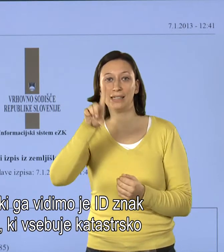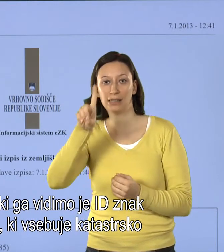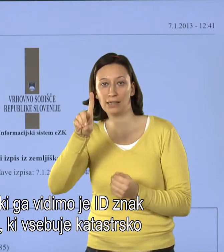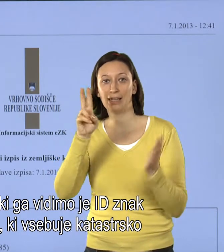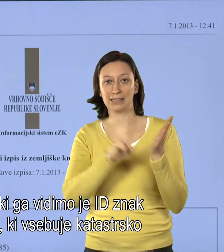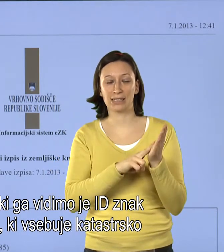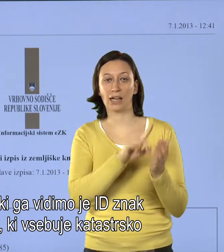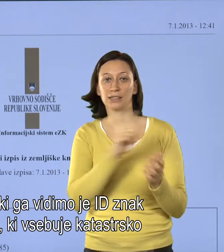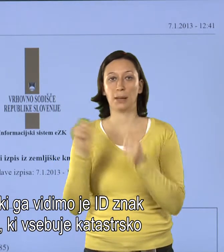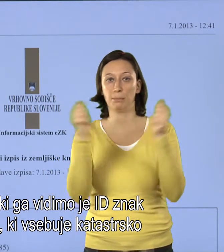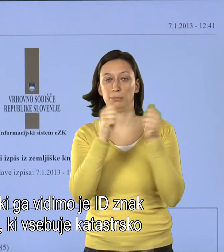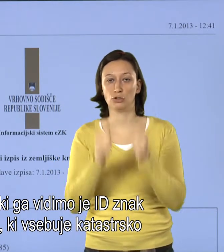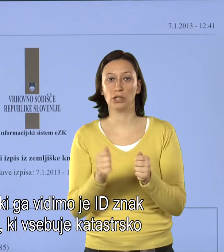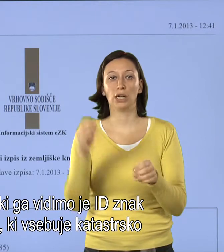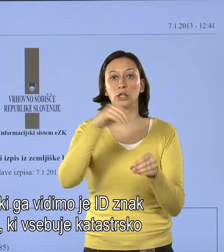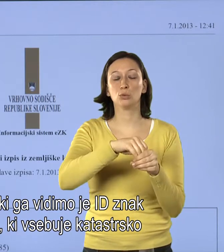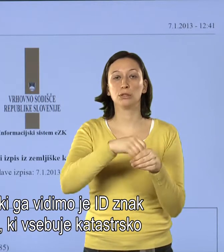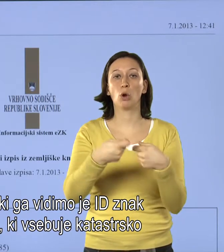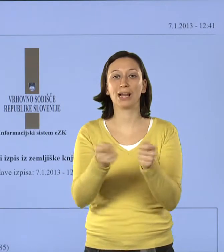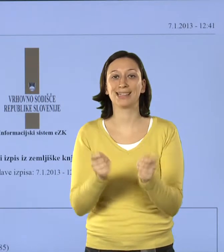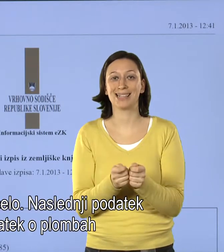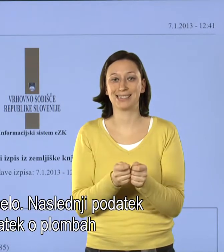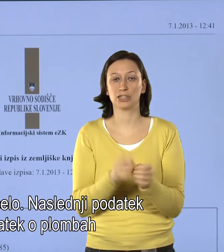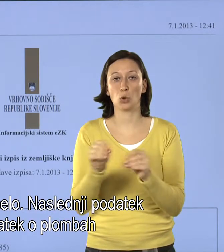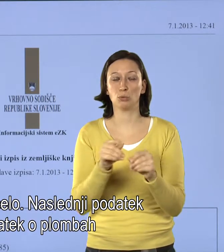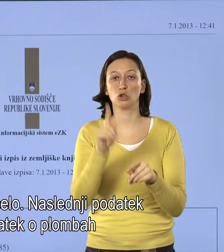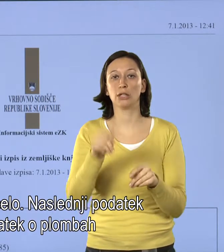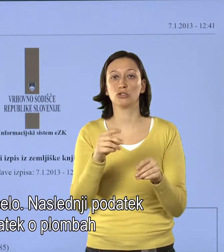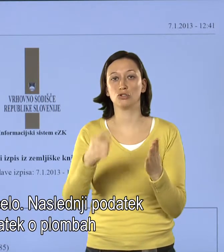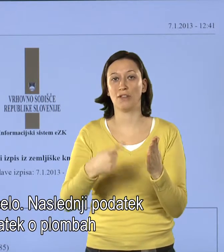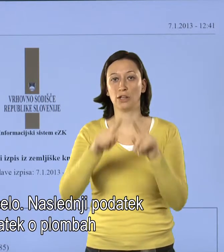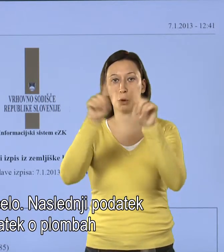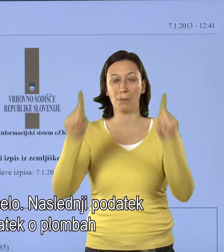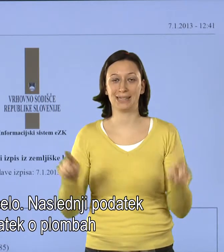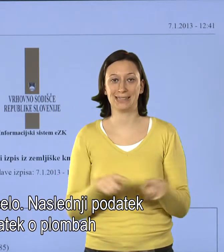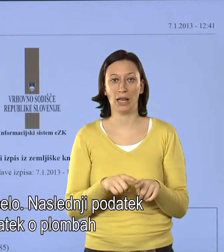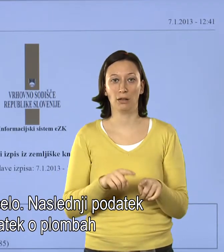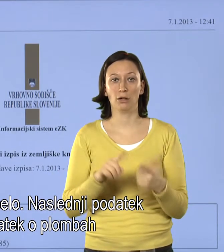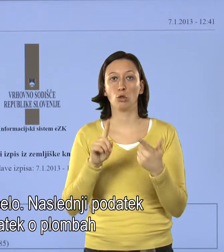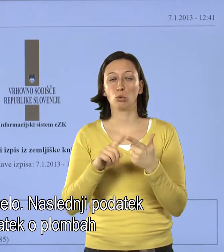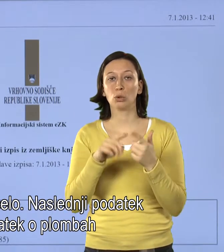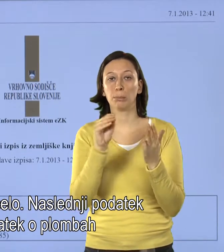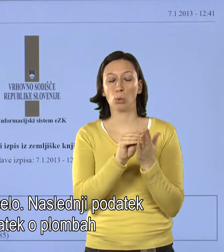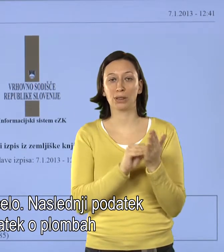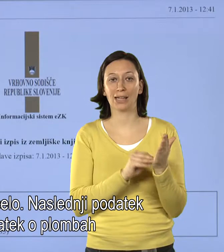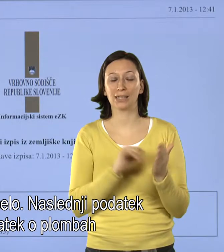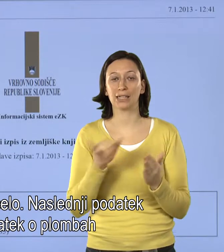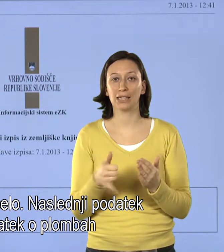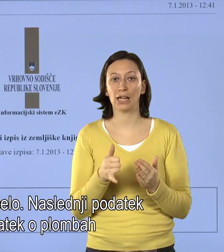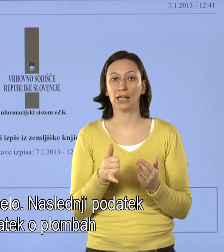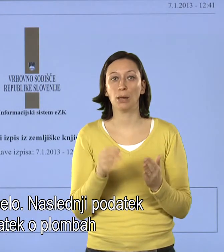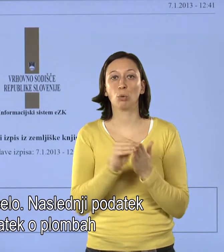ID znak nepremičnine, ki vsebuje katastrsko občino in parcelo. Naslednji podatek